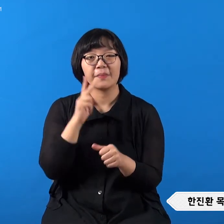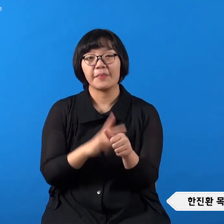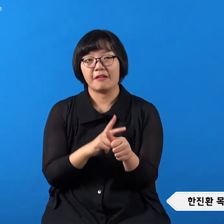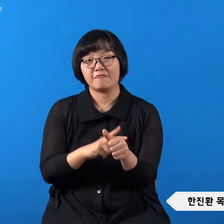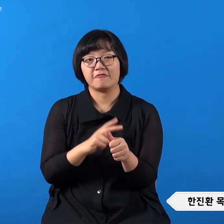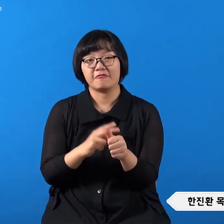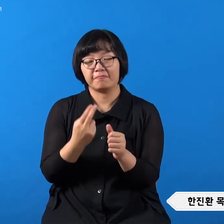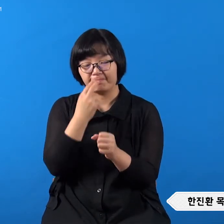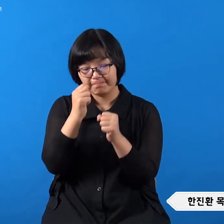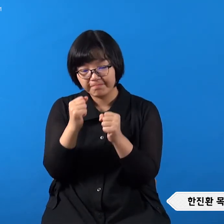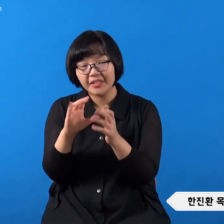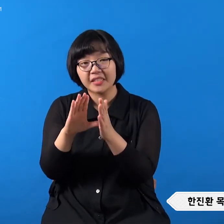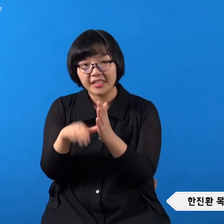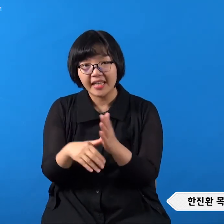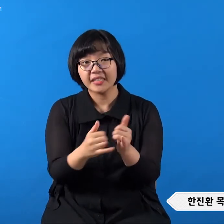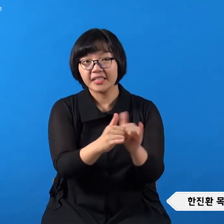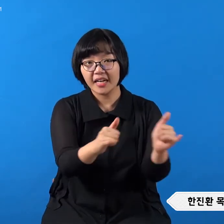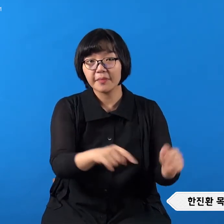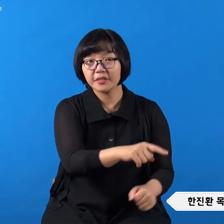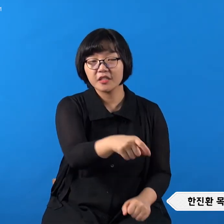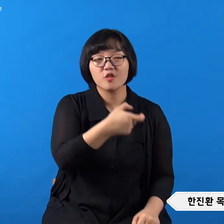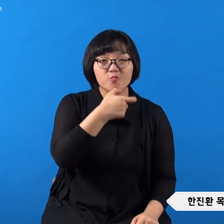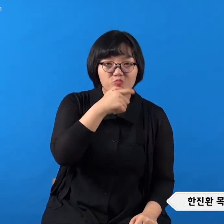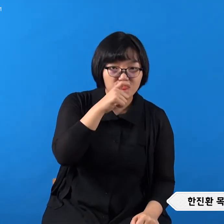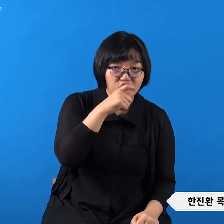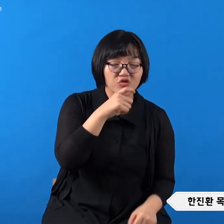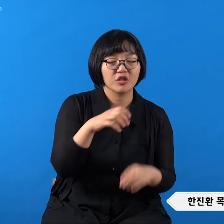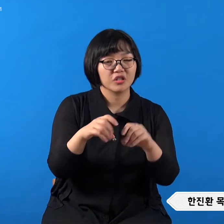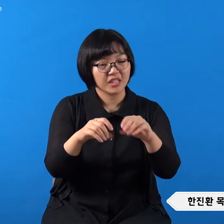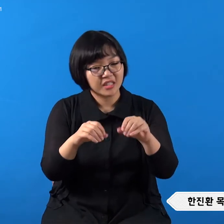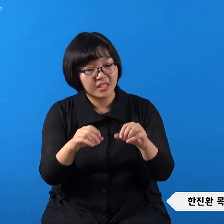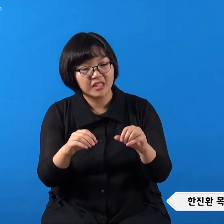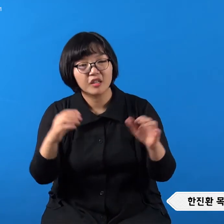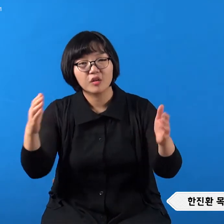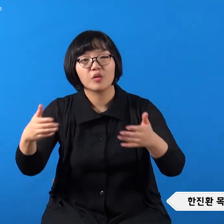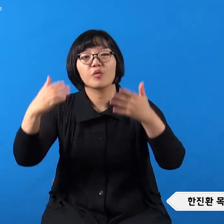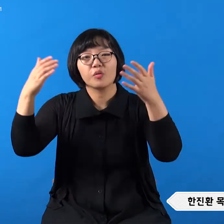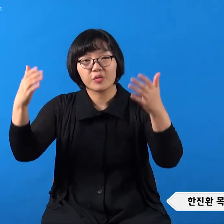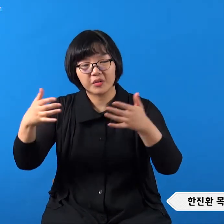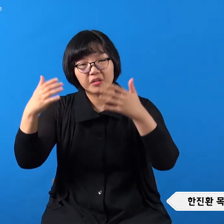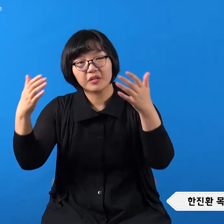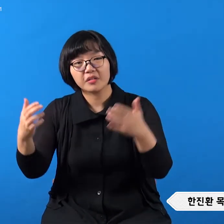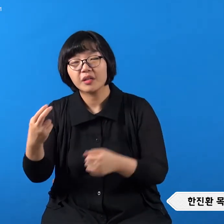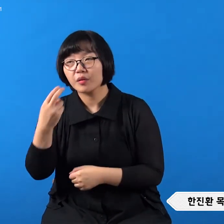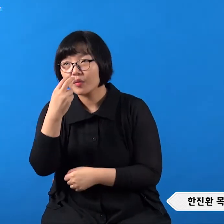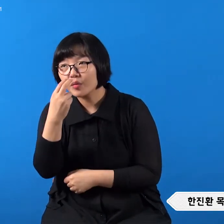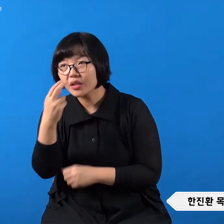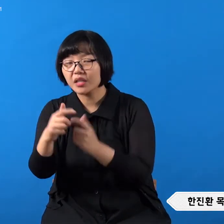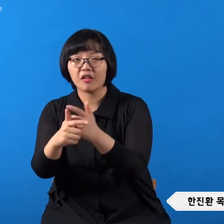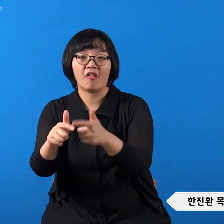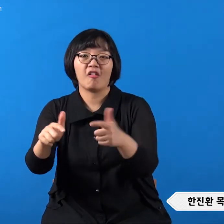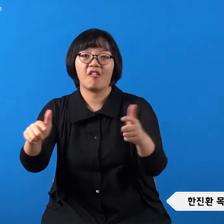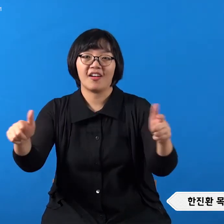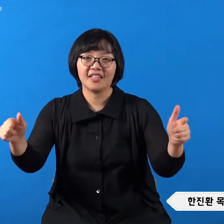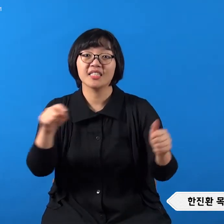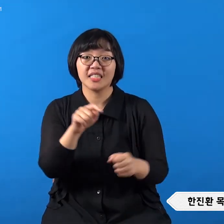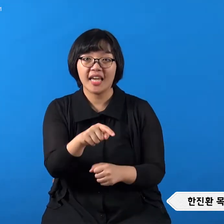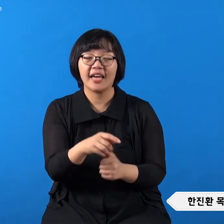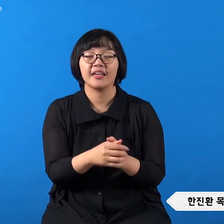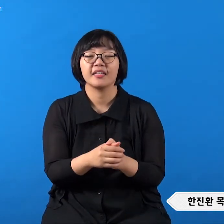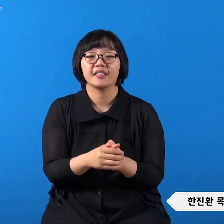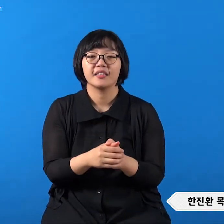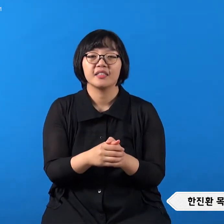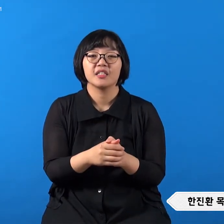당시의 사람들은 물이나 불이나 흙이나 공기나 그렇게 이 세상을 이루는 기초적인 물질,